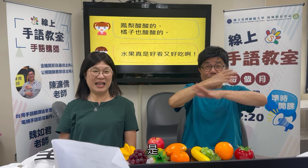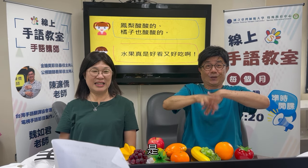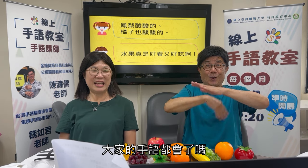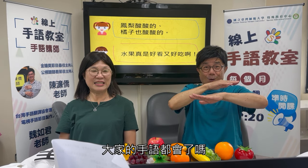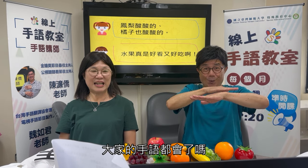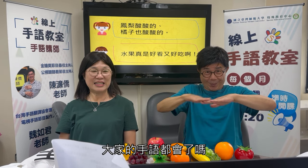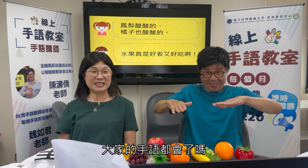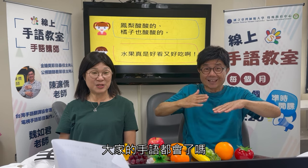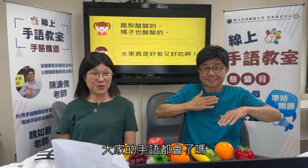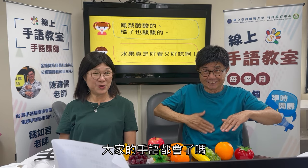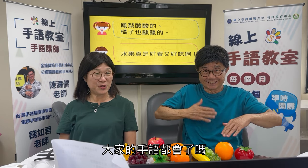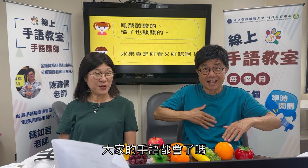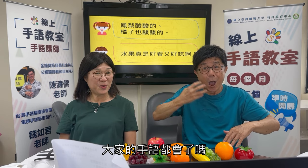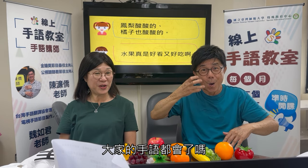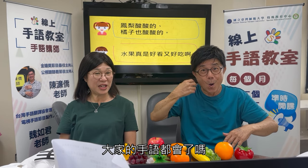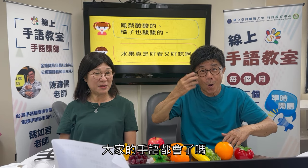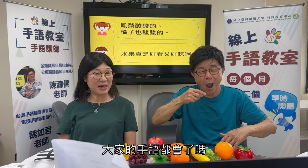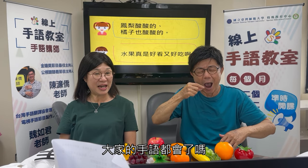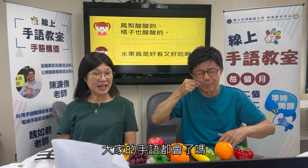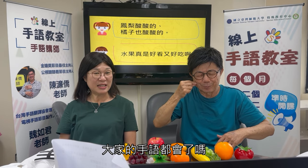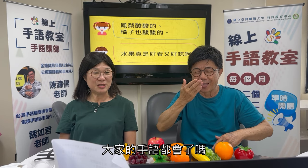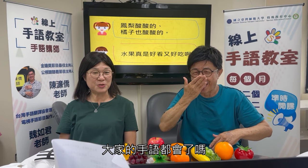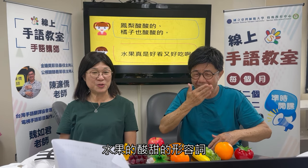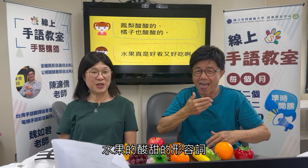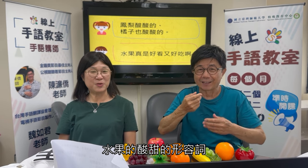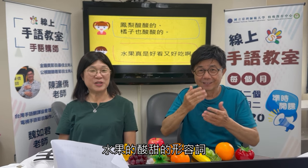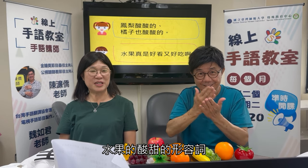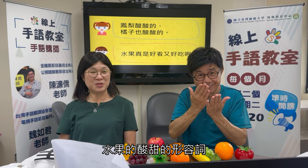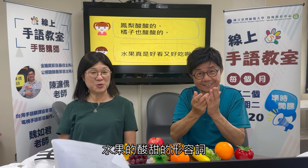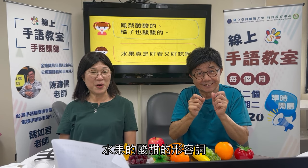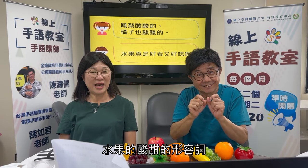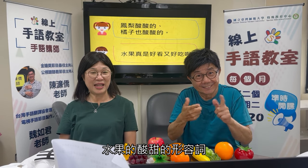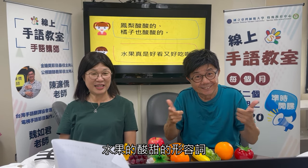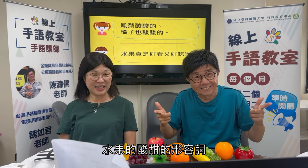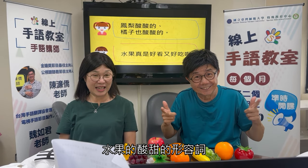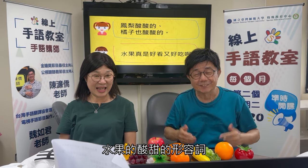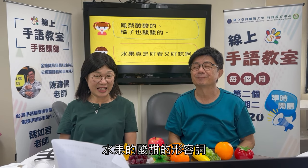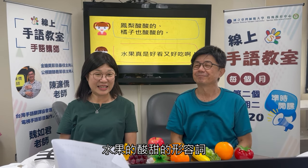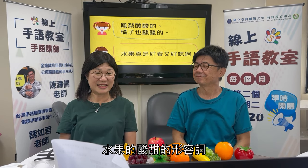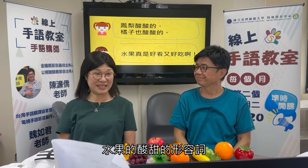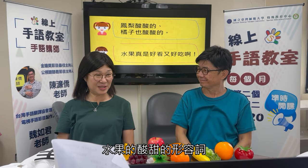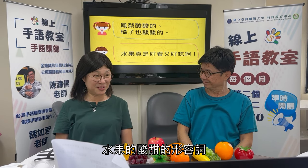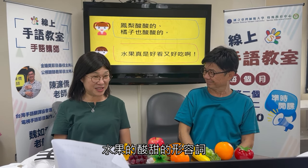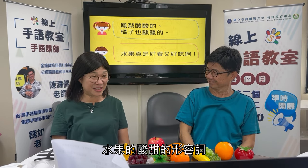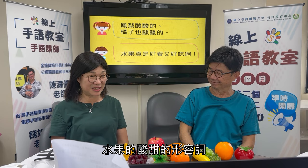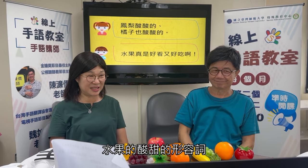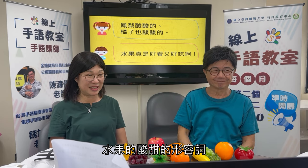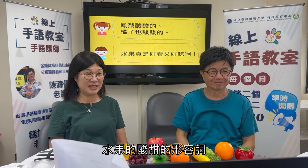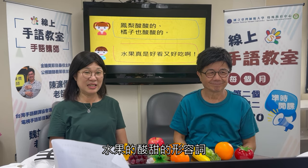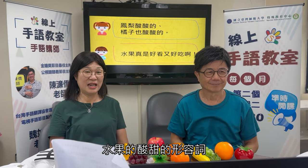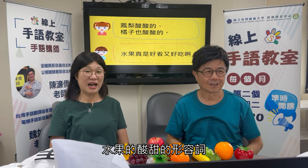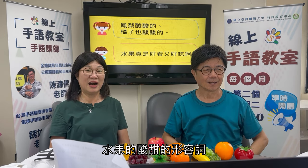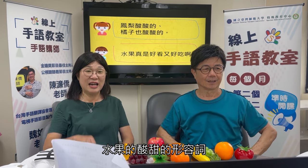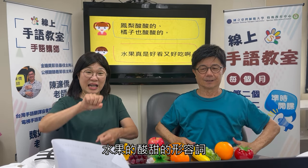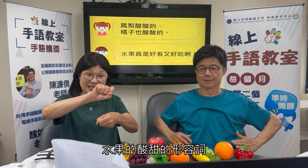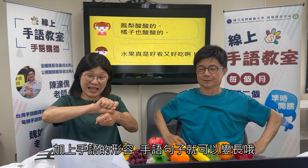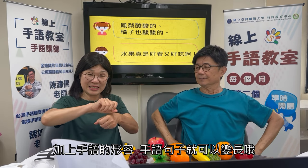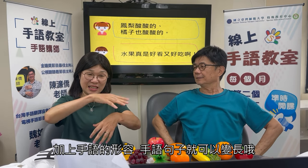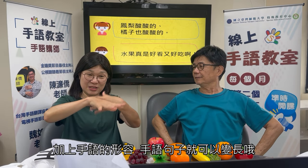大家的手语都会了吗？水果的酸甜的形容词加上手